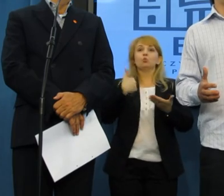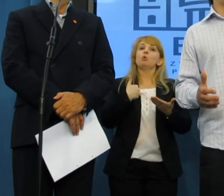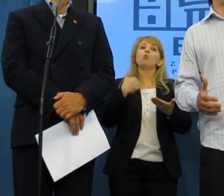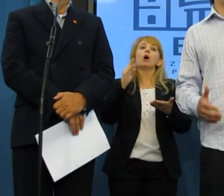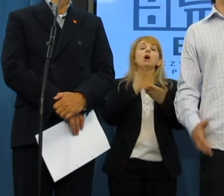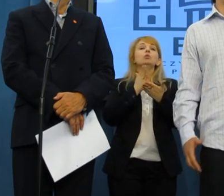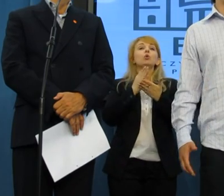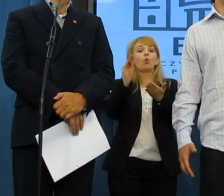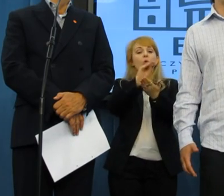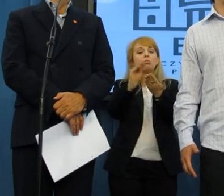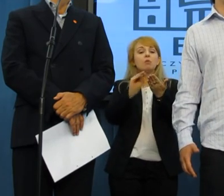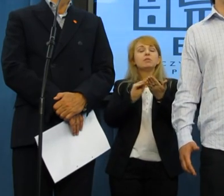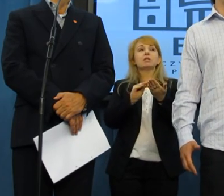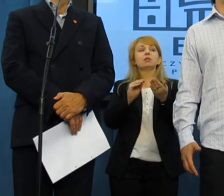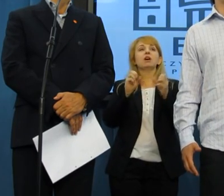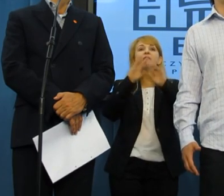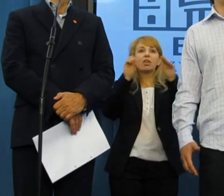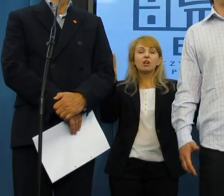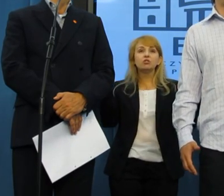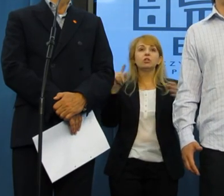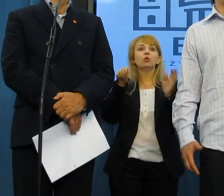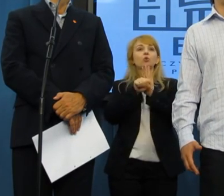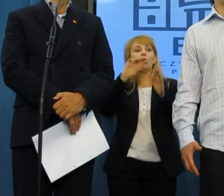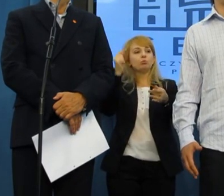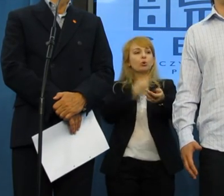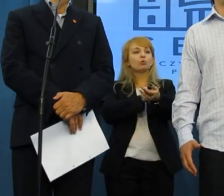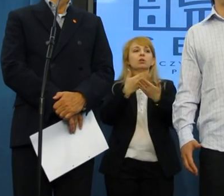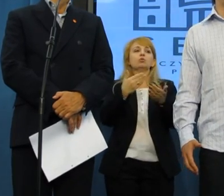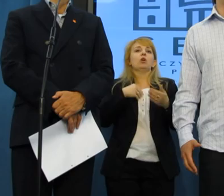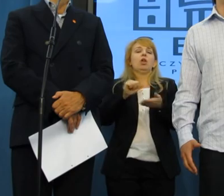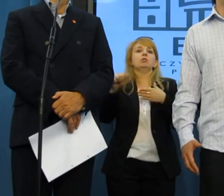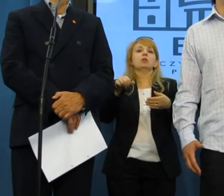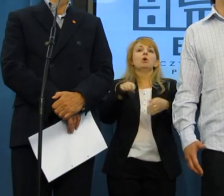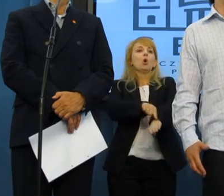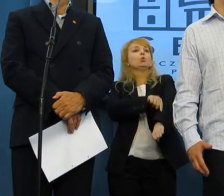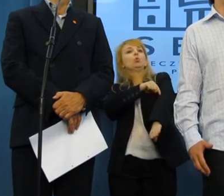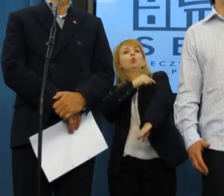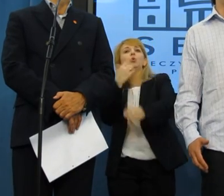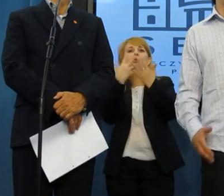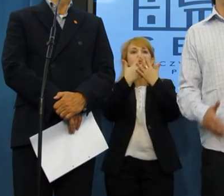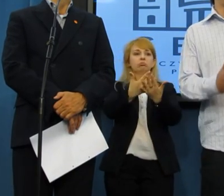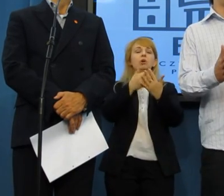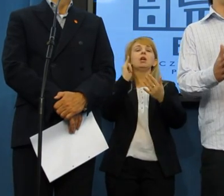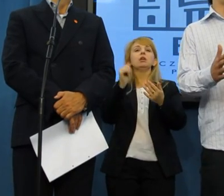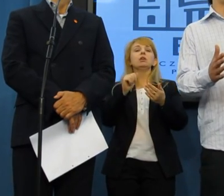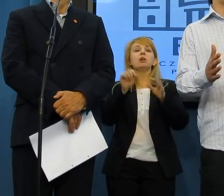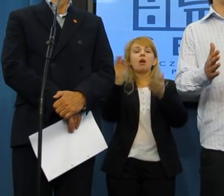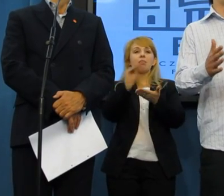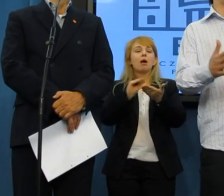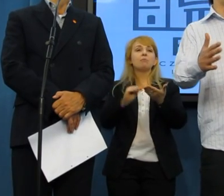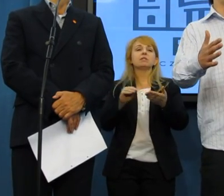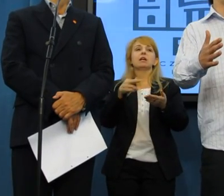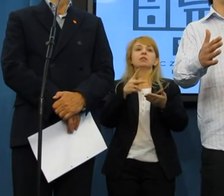do napisania notatki wyjaśniającej do prokurator, czemu jestem tak długo w areszcie, do wpisania zażalenia na tego typu decyzje. No i to